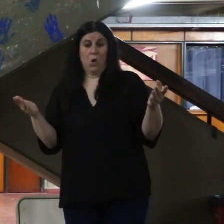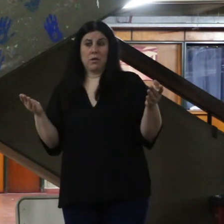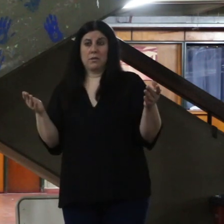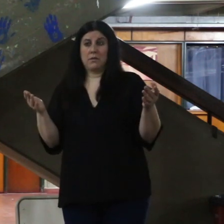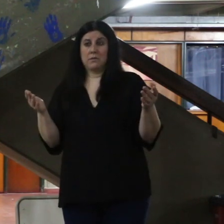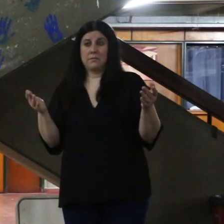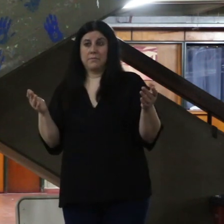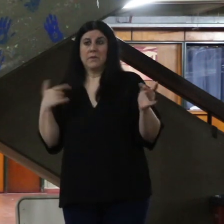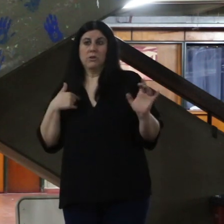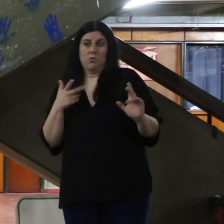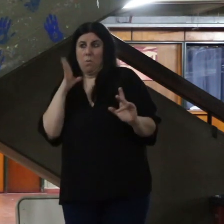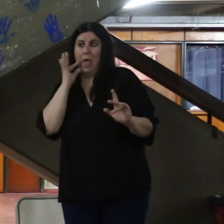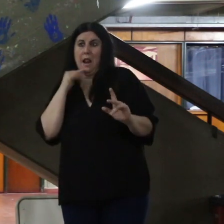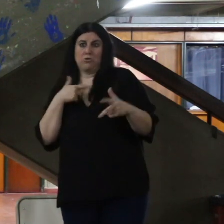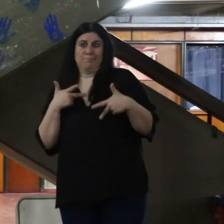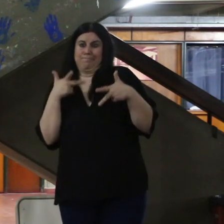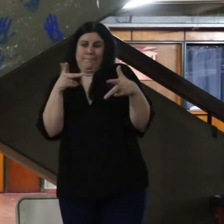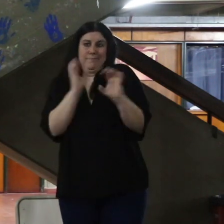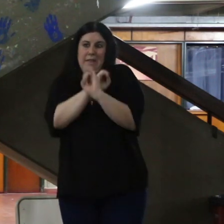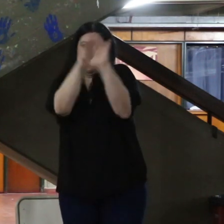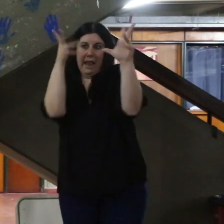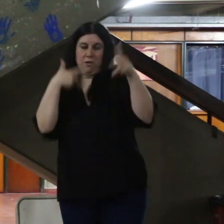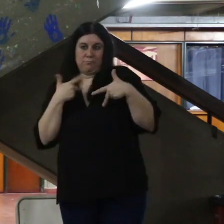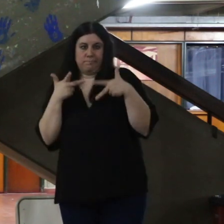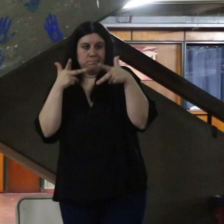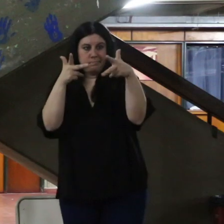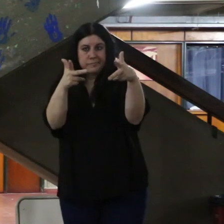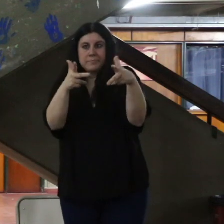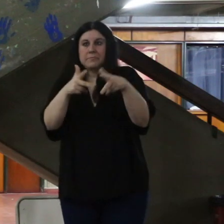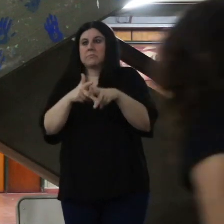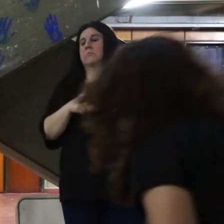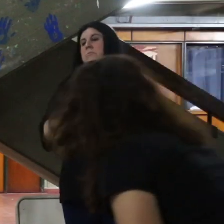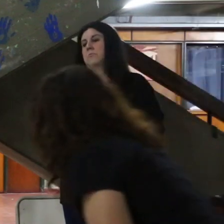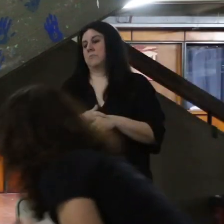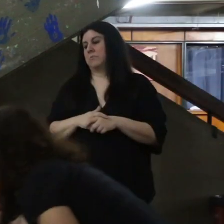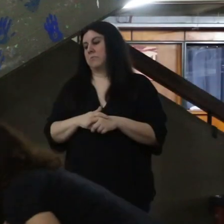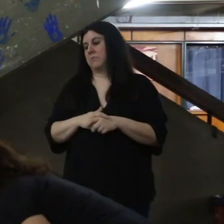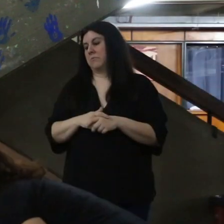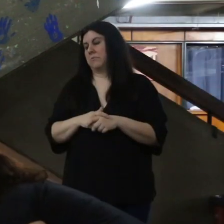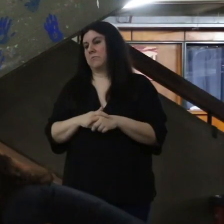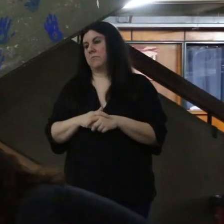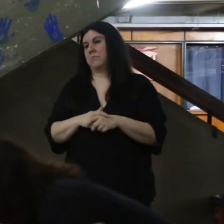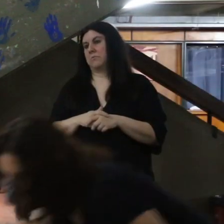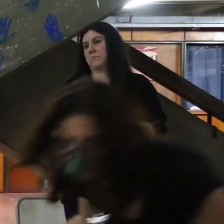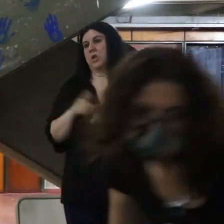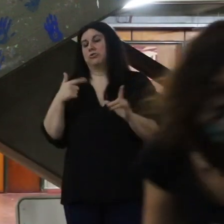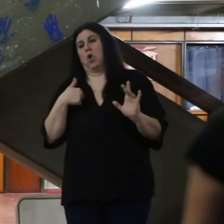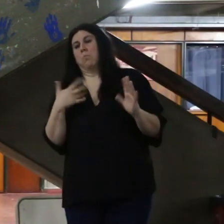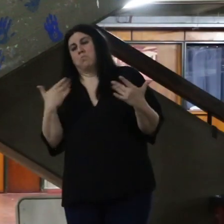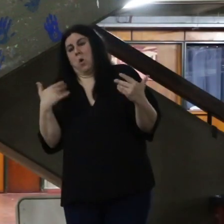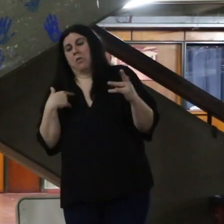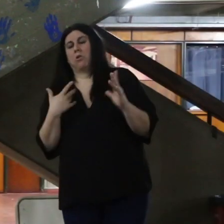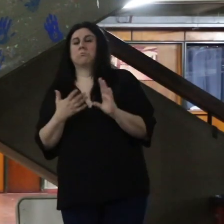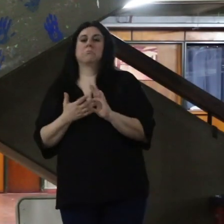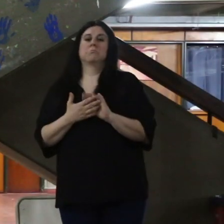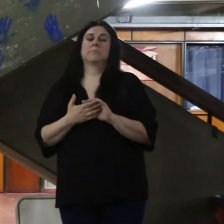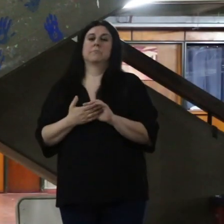también, y esto hay que decirlo claramente, y puedo, por supuesto, aceptar